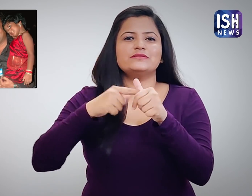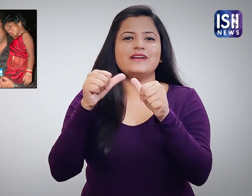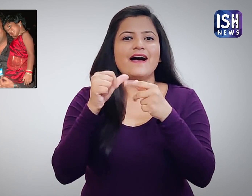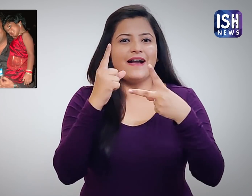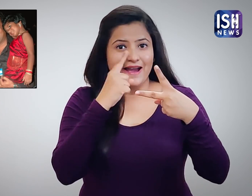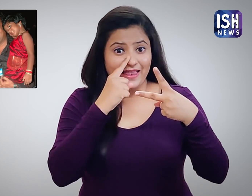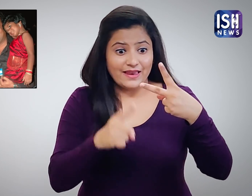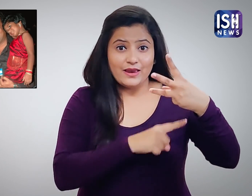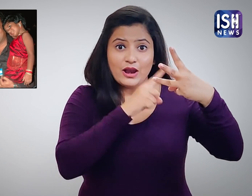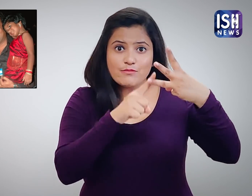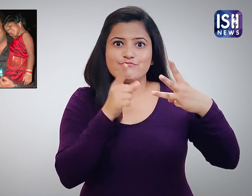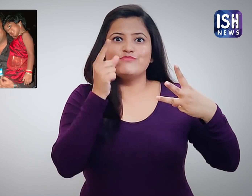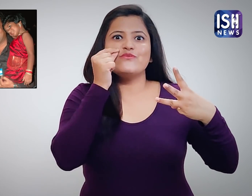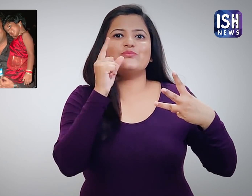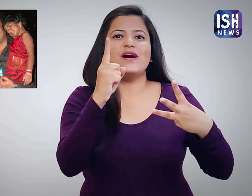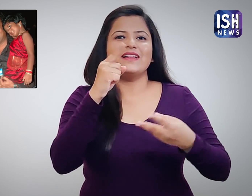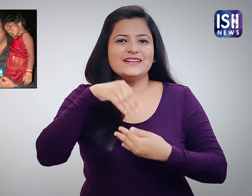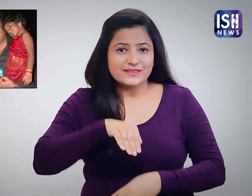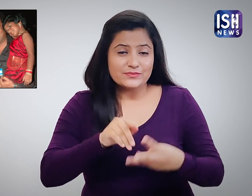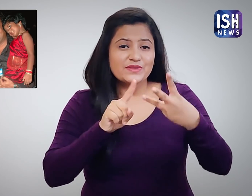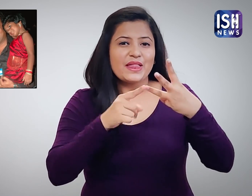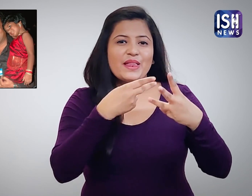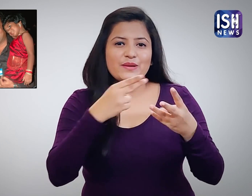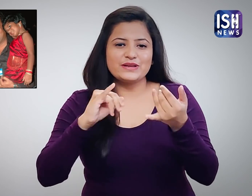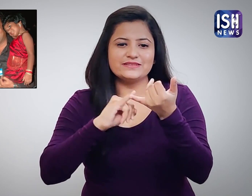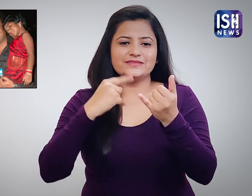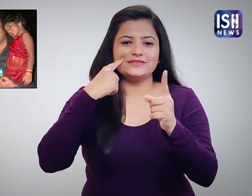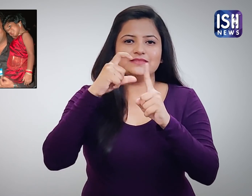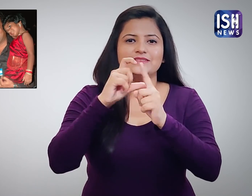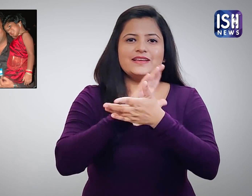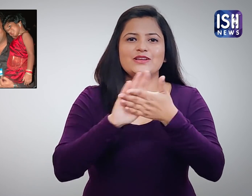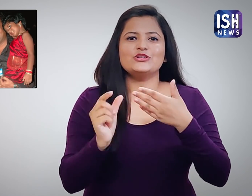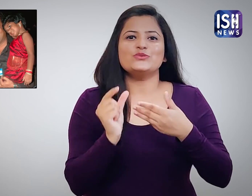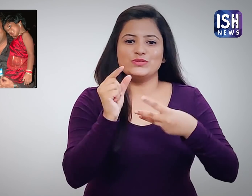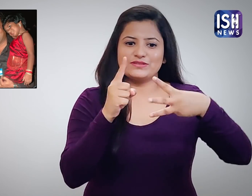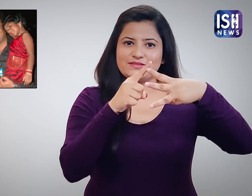है।